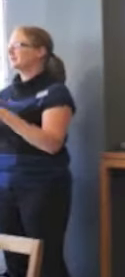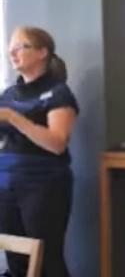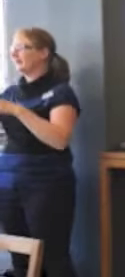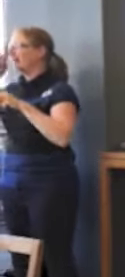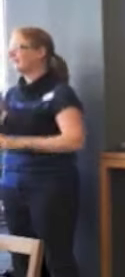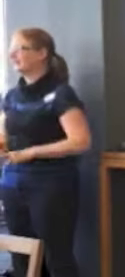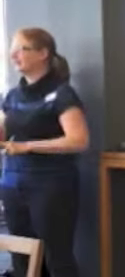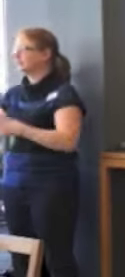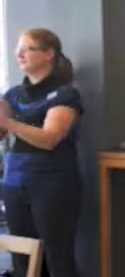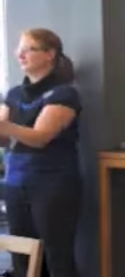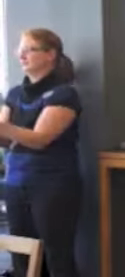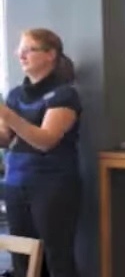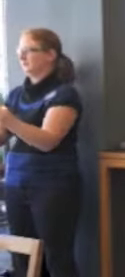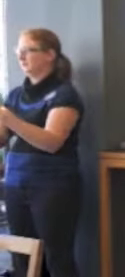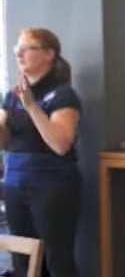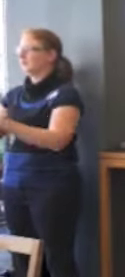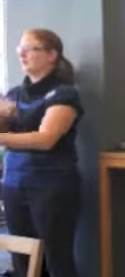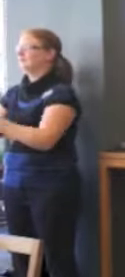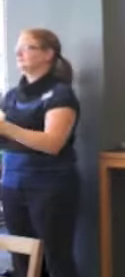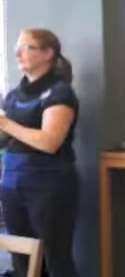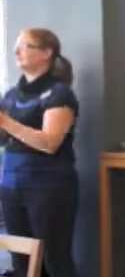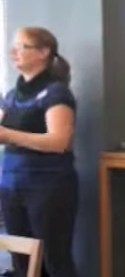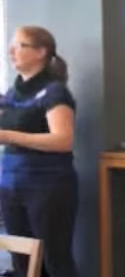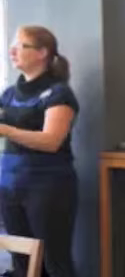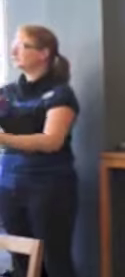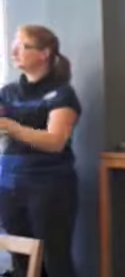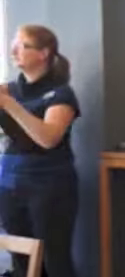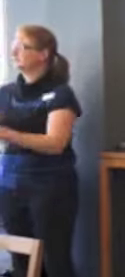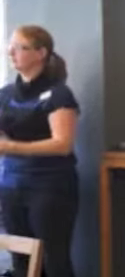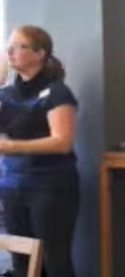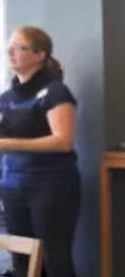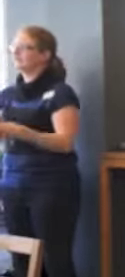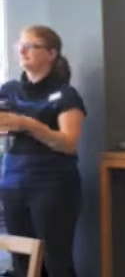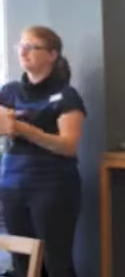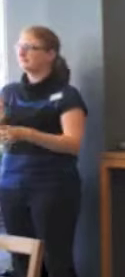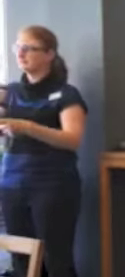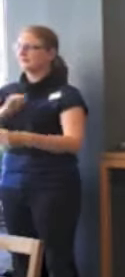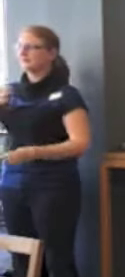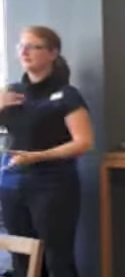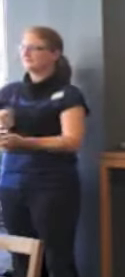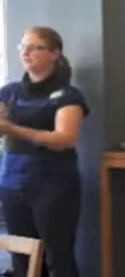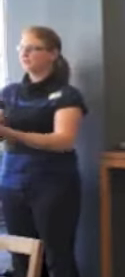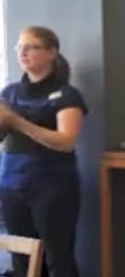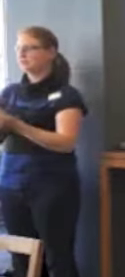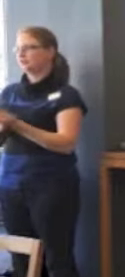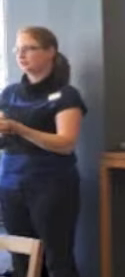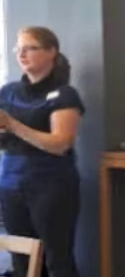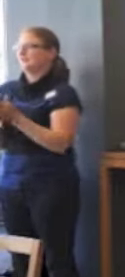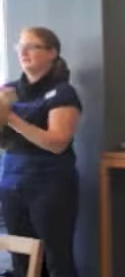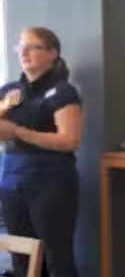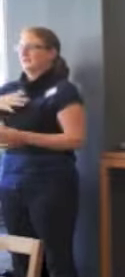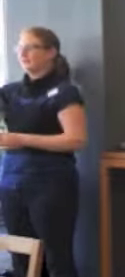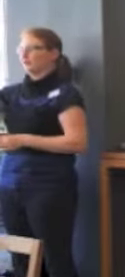föreslår kring hur man kan få långtidsarbetslösa och långtidssjuka i egen försörjning genom företagande.